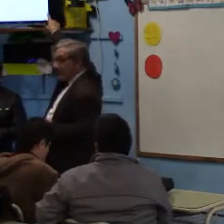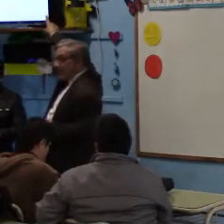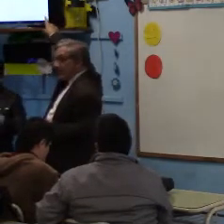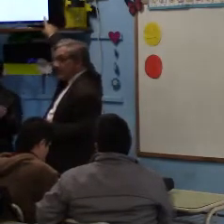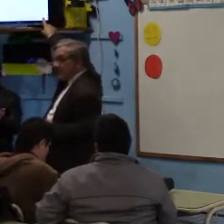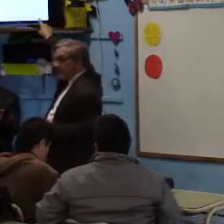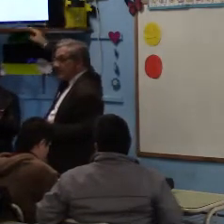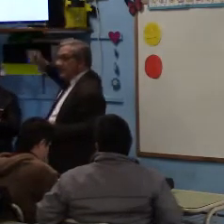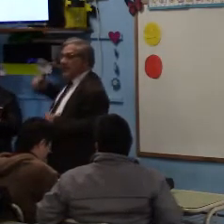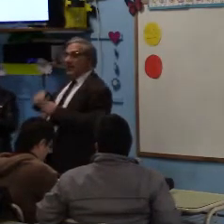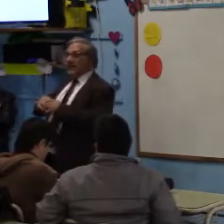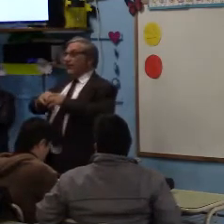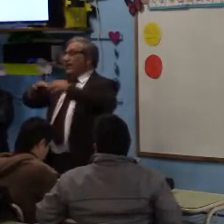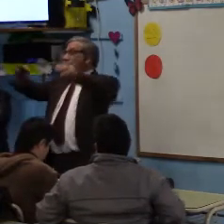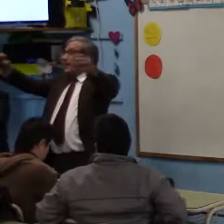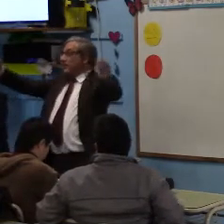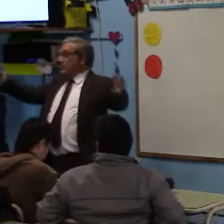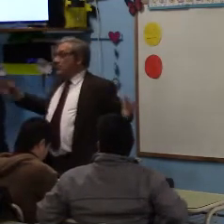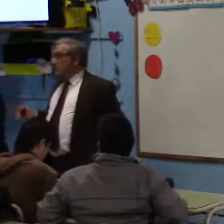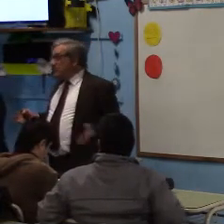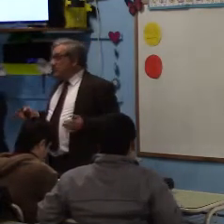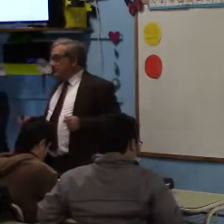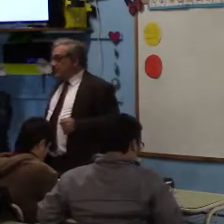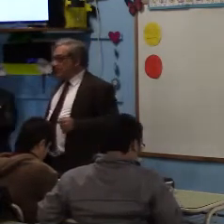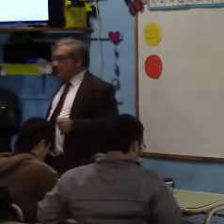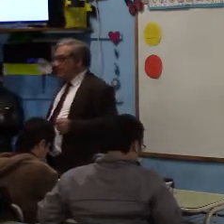y familias reflejen a Dios.